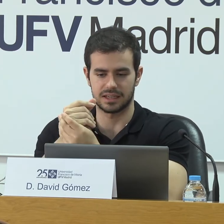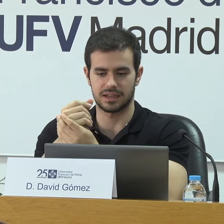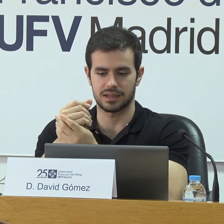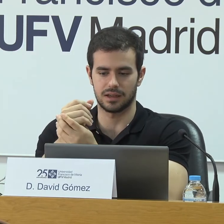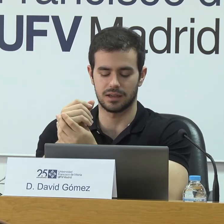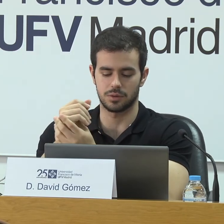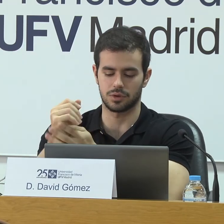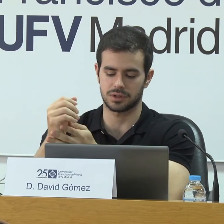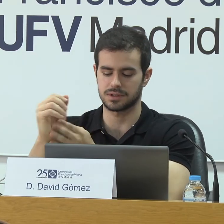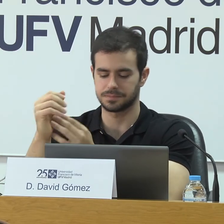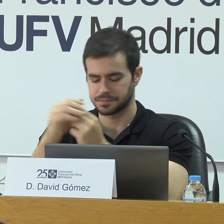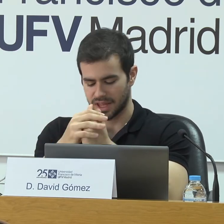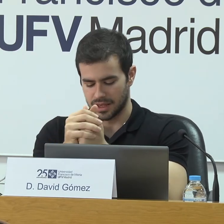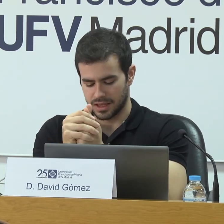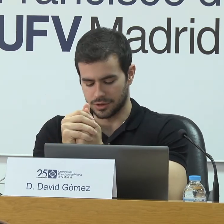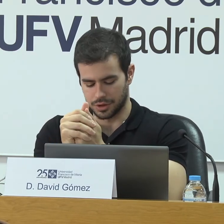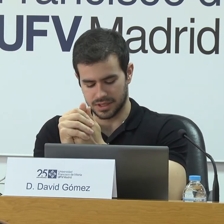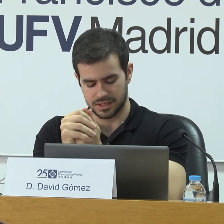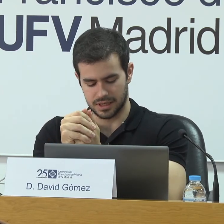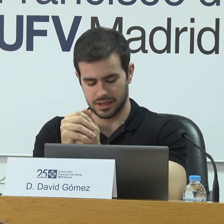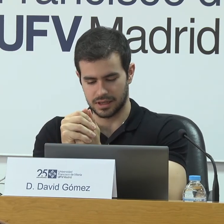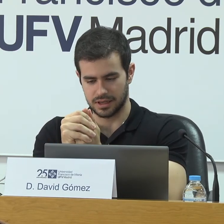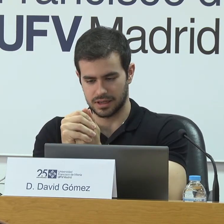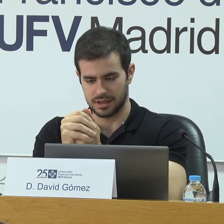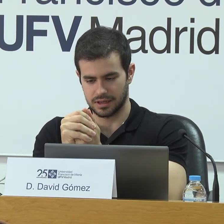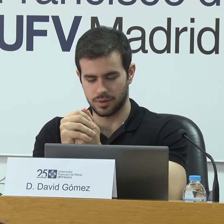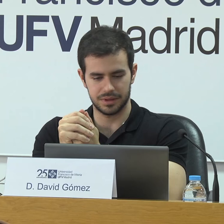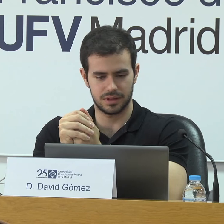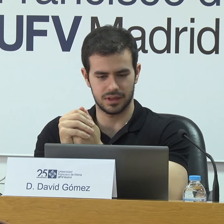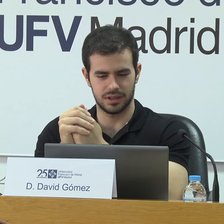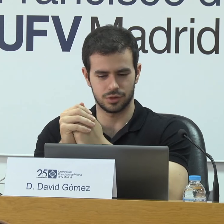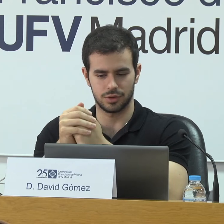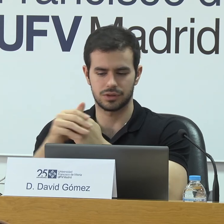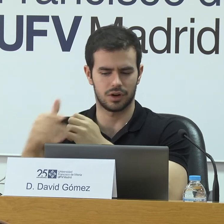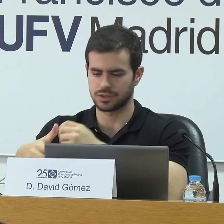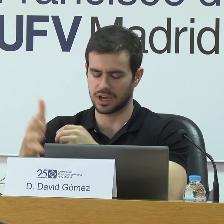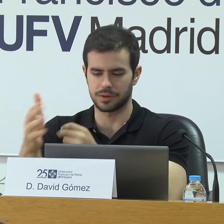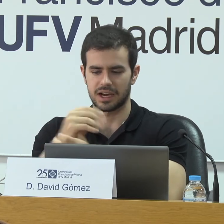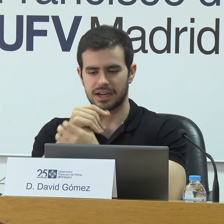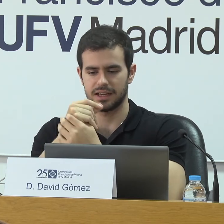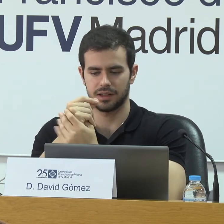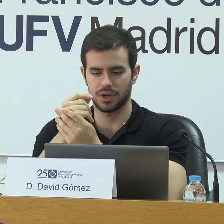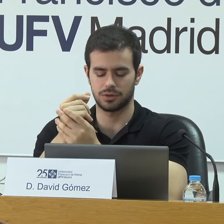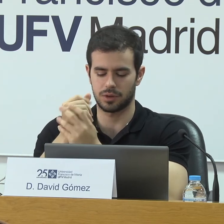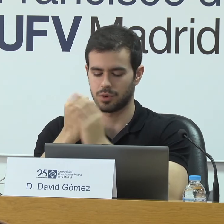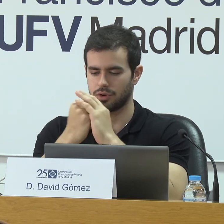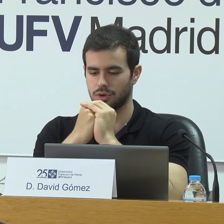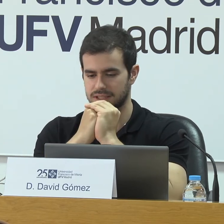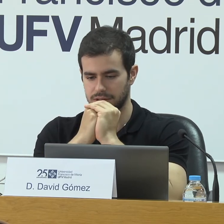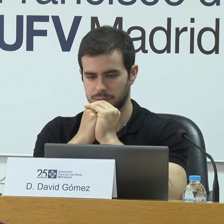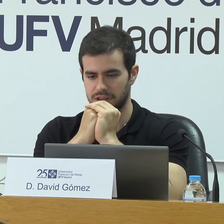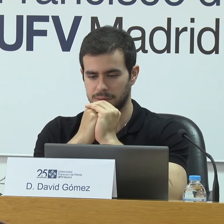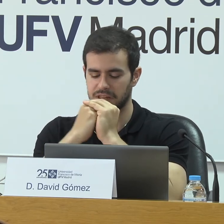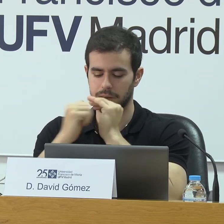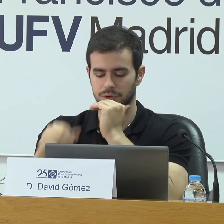se seguirán subiendo cosas. Entonces, una vez he dicho todo esto, ahora estoy acabando la carrera y voy a contar un poco lo